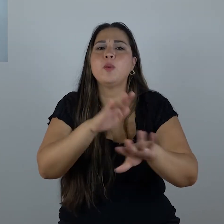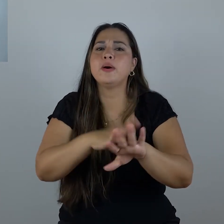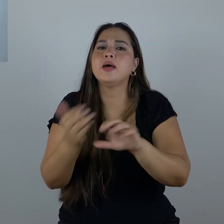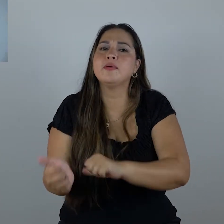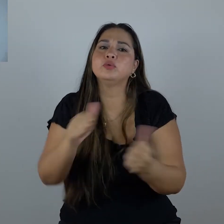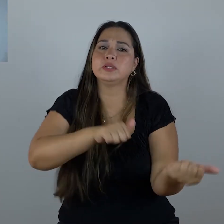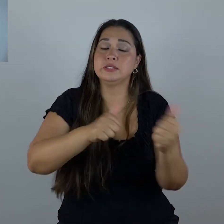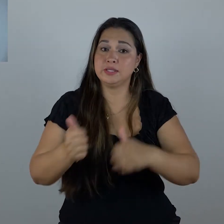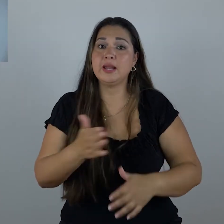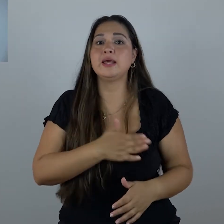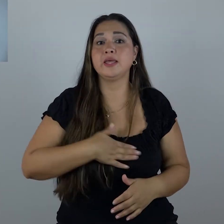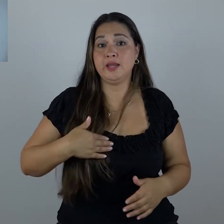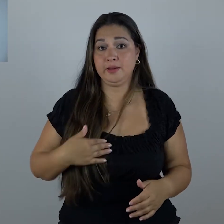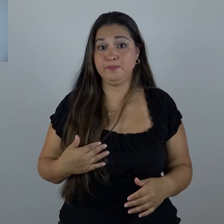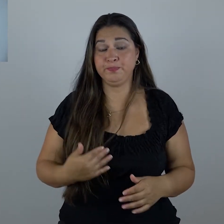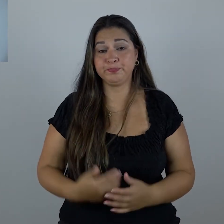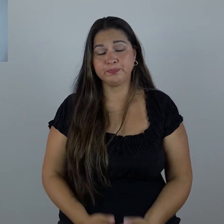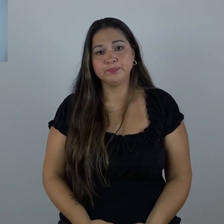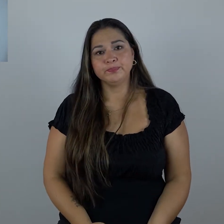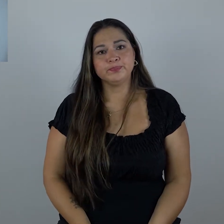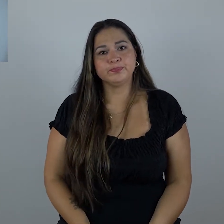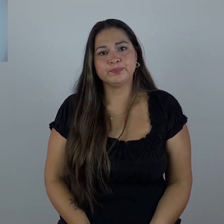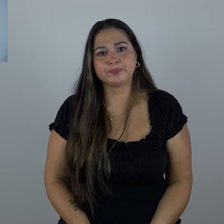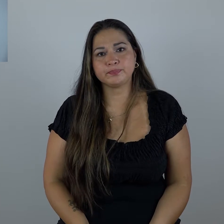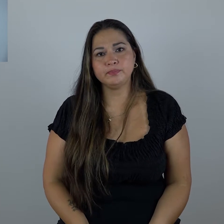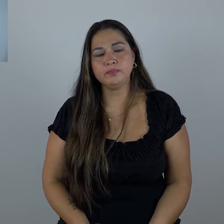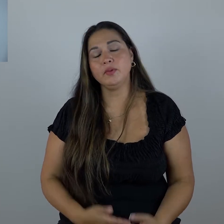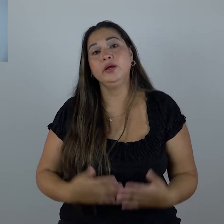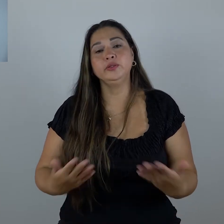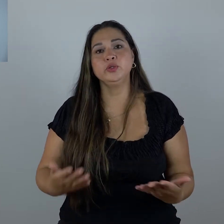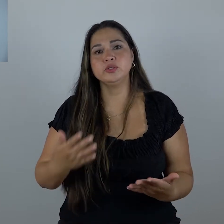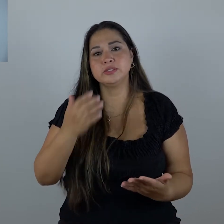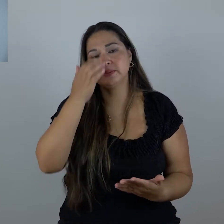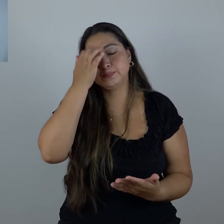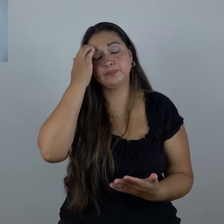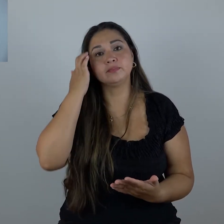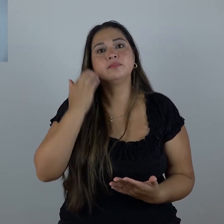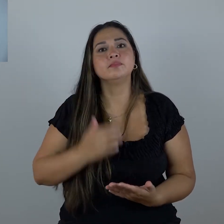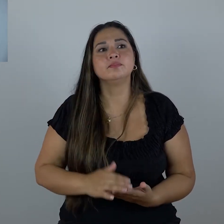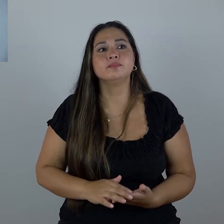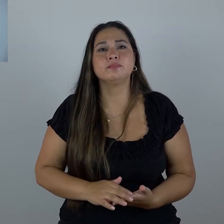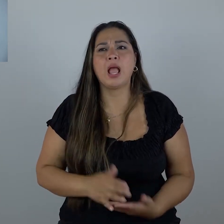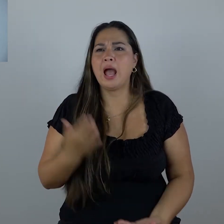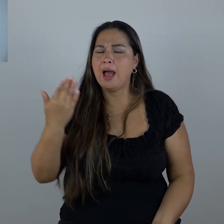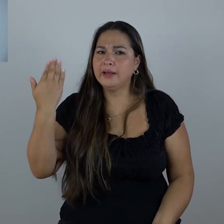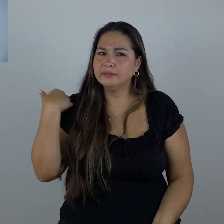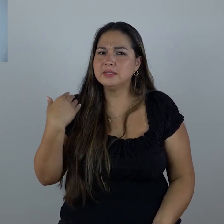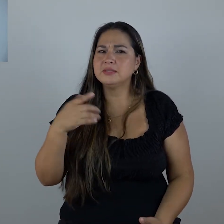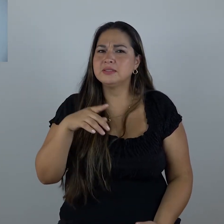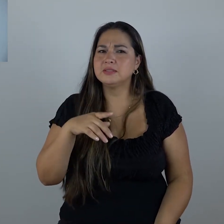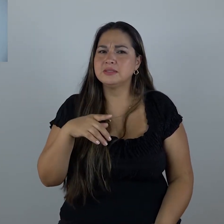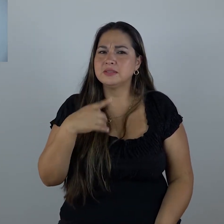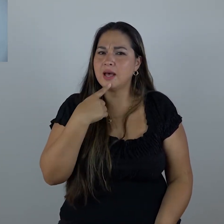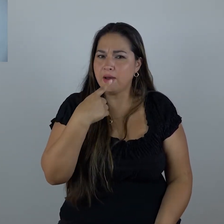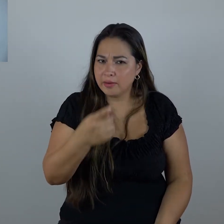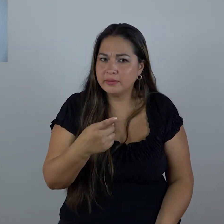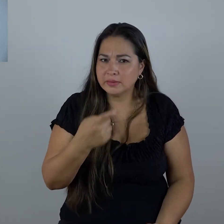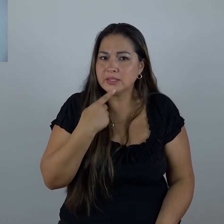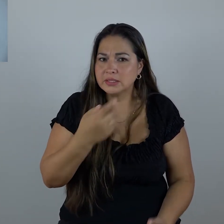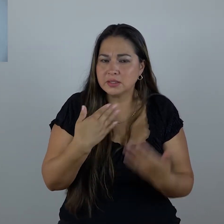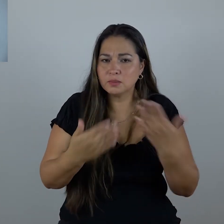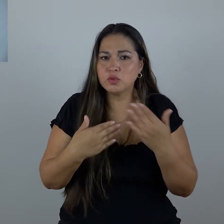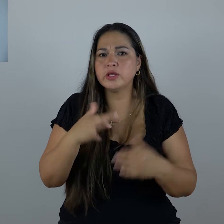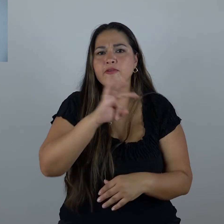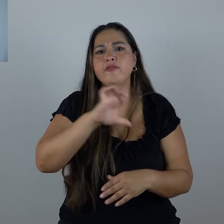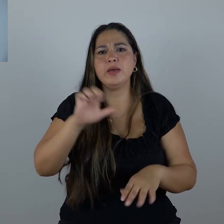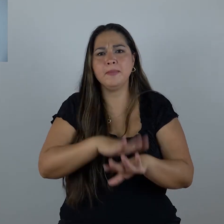la fe. Y también te diré que, igual que cuando hablamos de salvación y dijimos que la salvación,